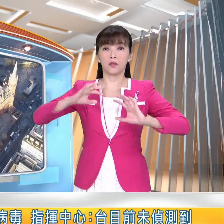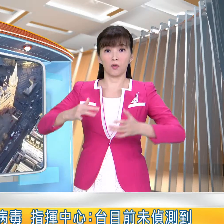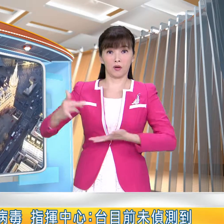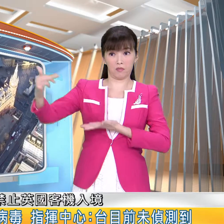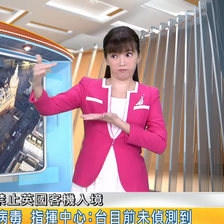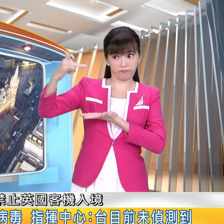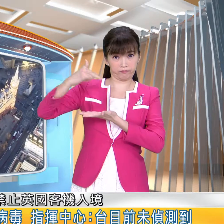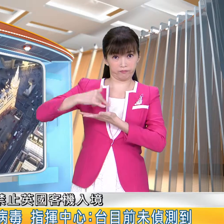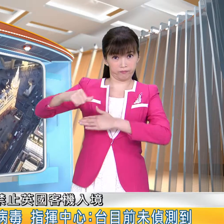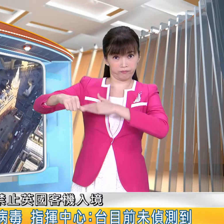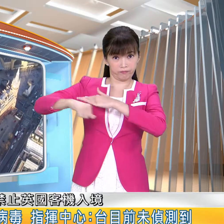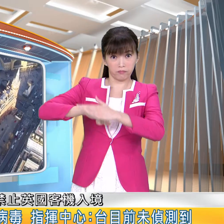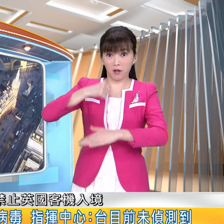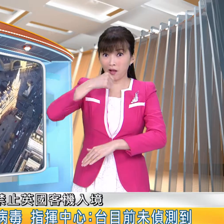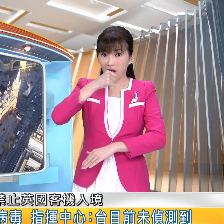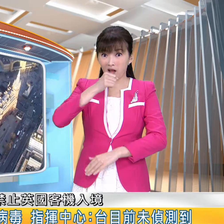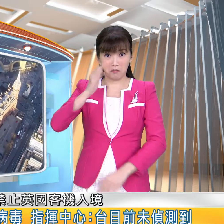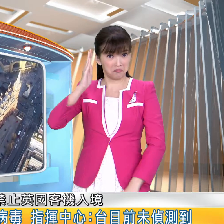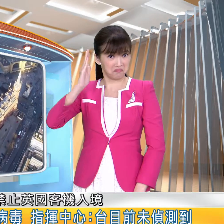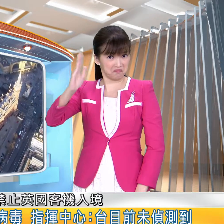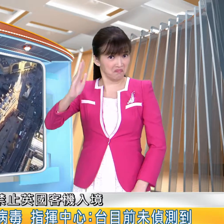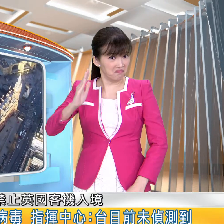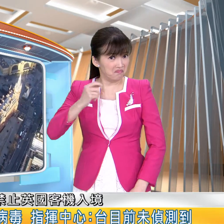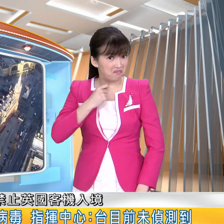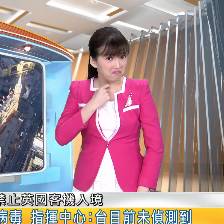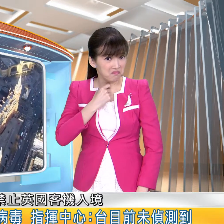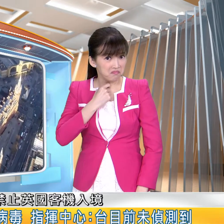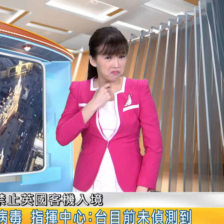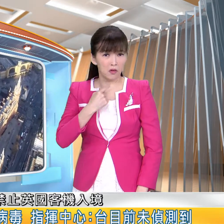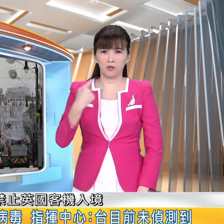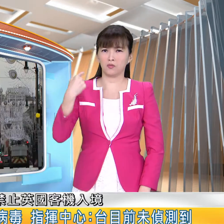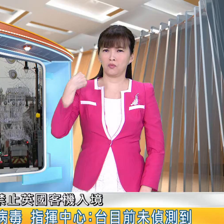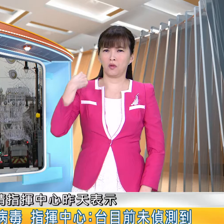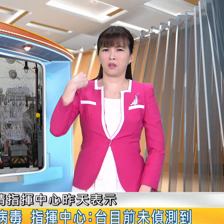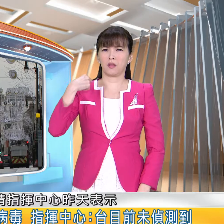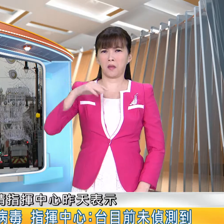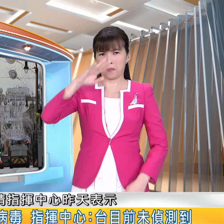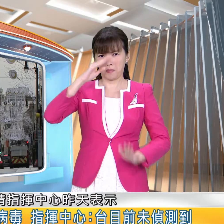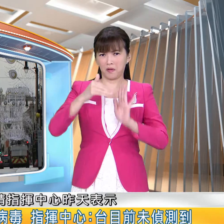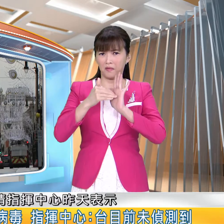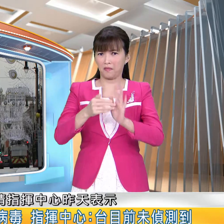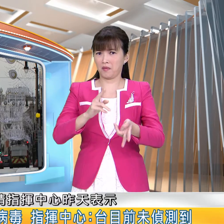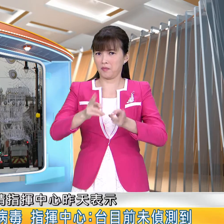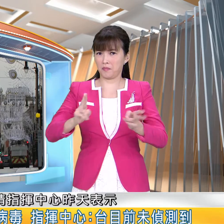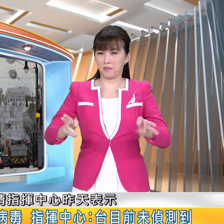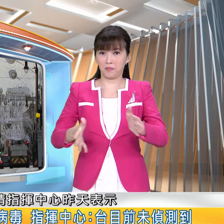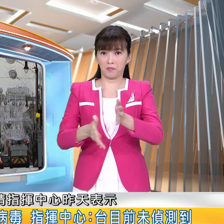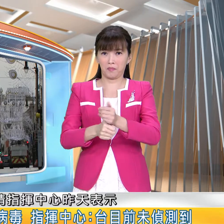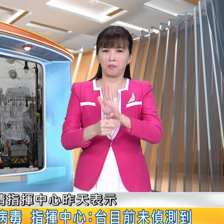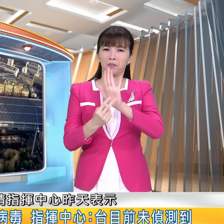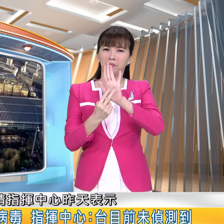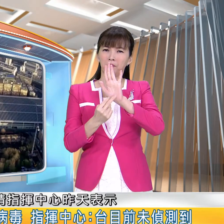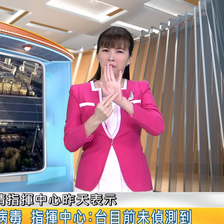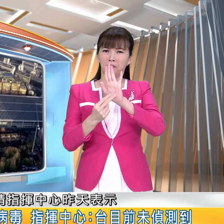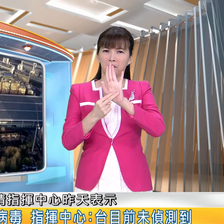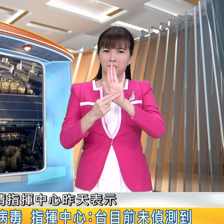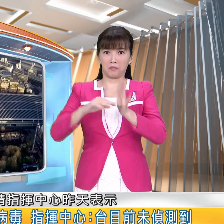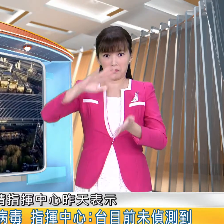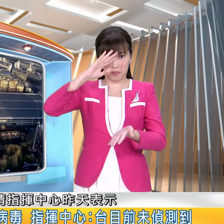而台湾是否要禁止英国客机入境？中央流行疫情指挥中心昨天表示，台湾